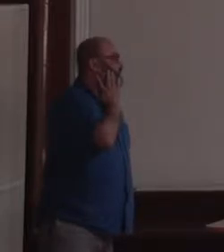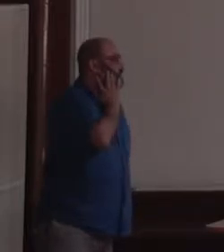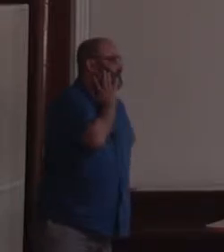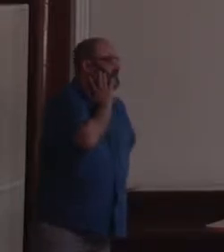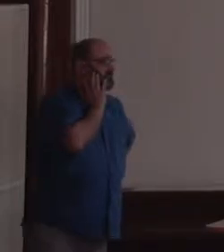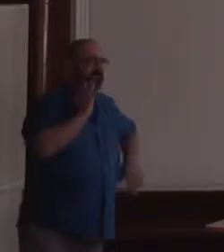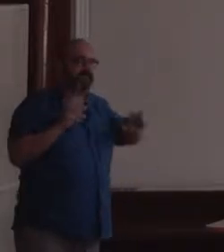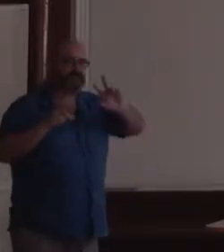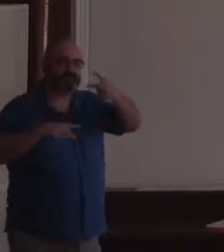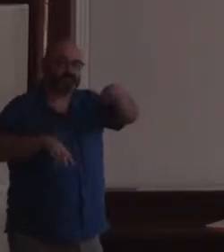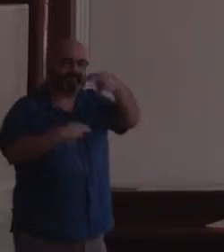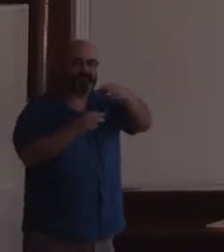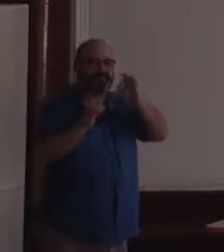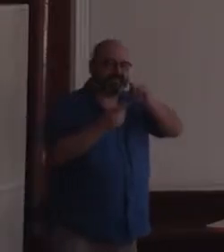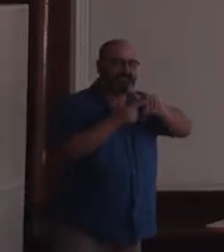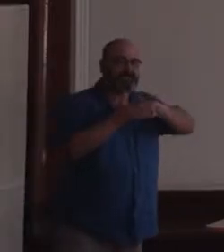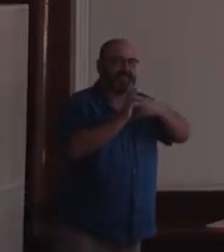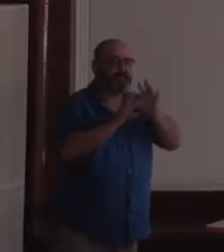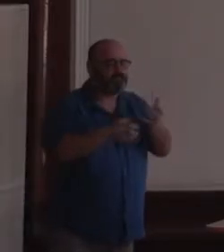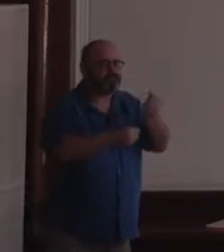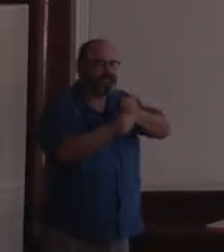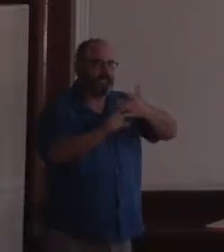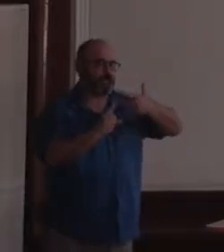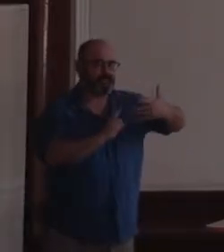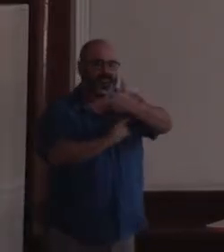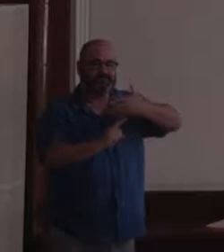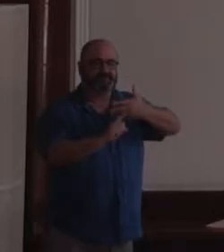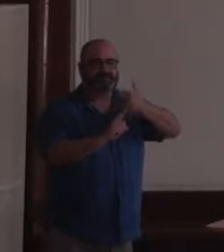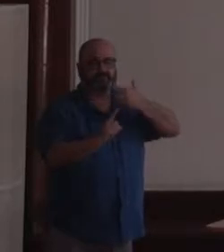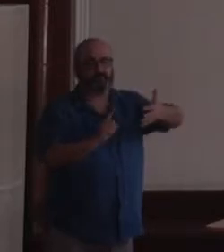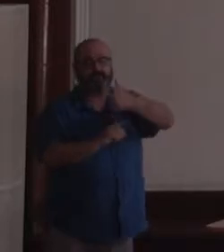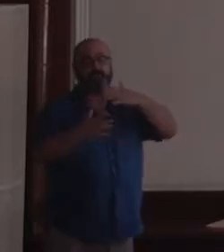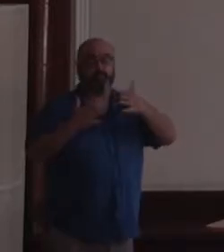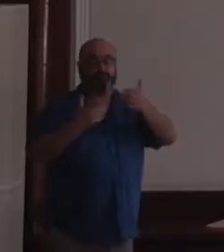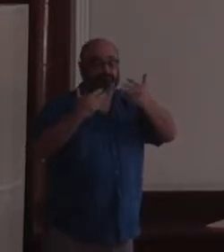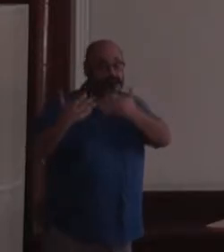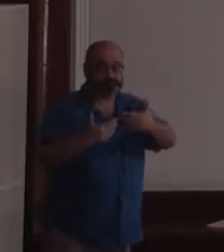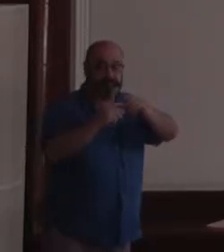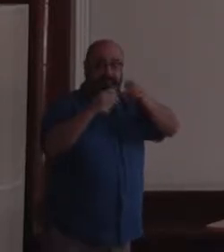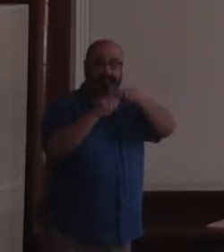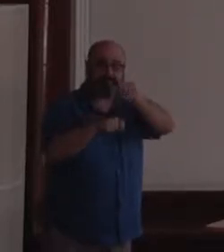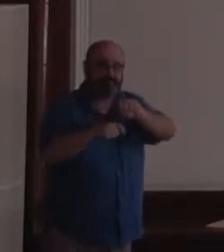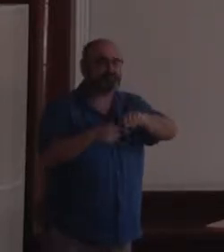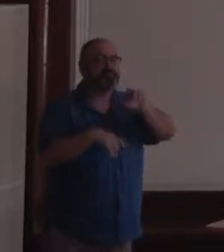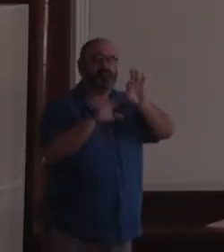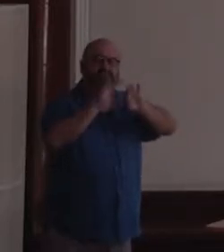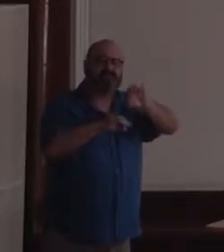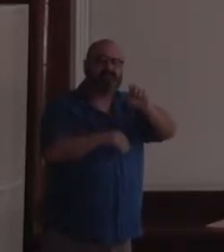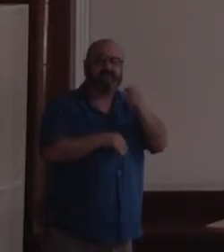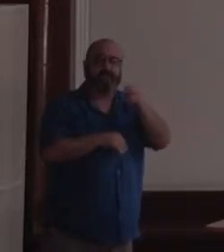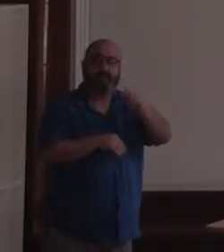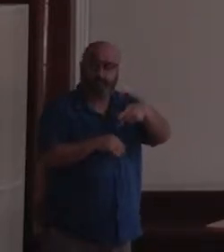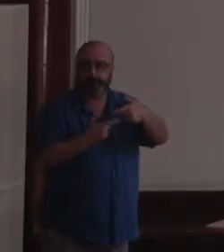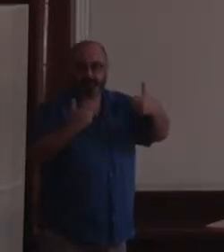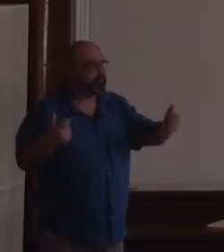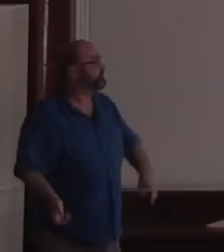La deuxième partie, c'est les techniques pour mettre en place le contexte d'exécution des tests, donc tout ce qui va être setup et les choses comme ça. Là, je vais